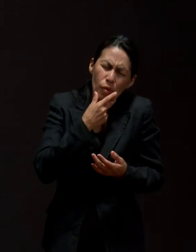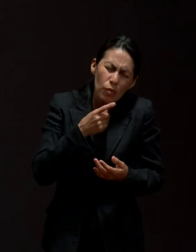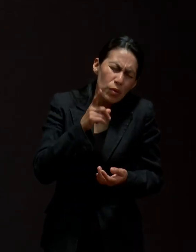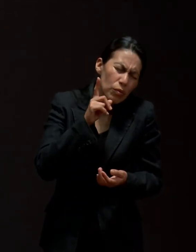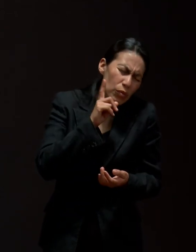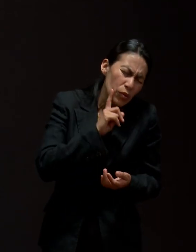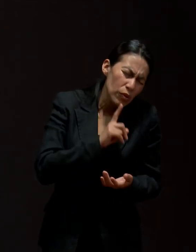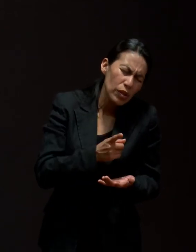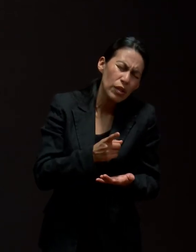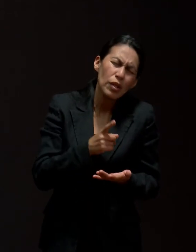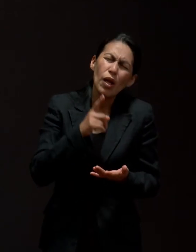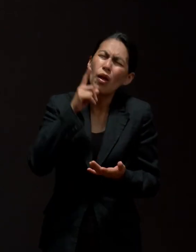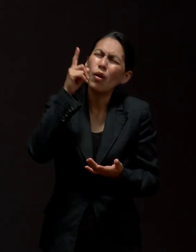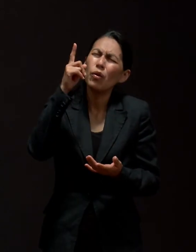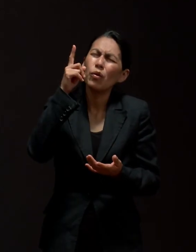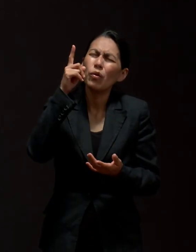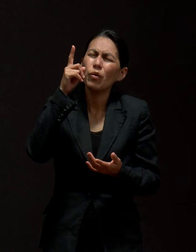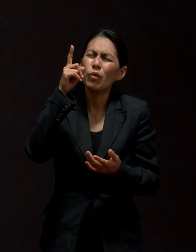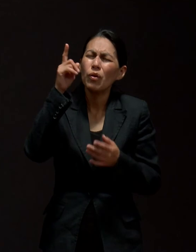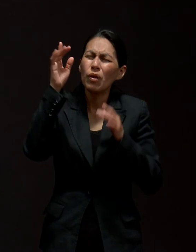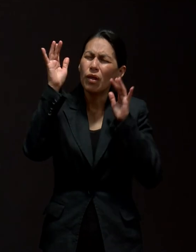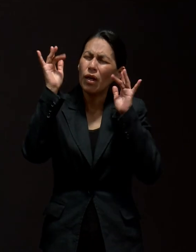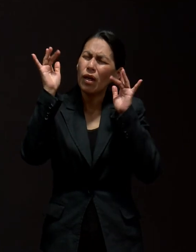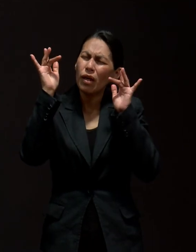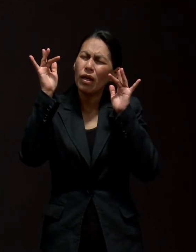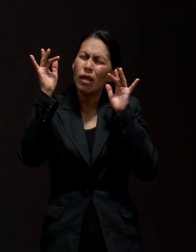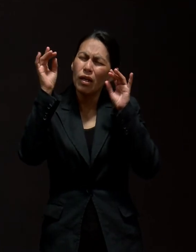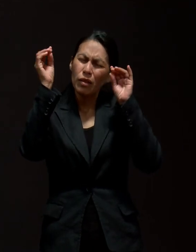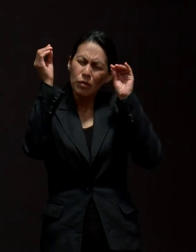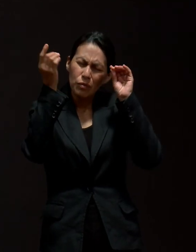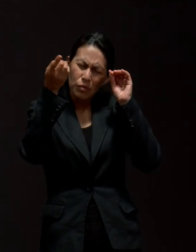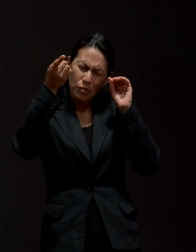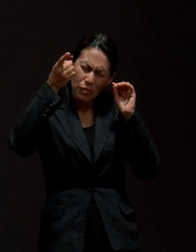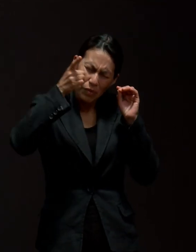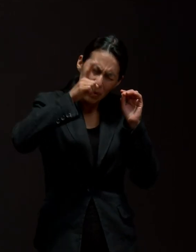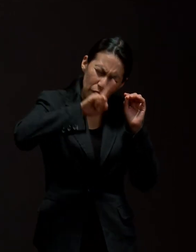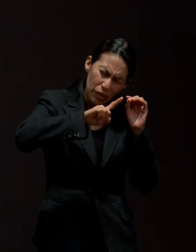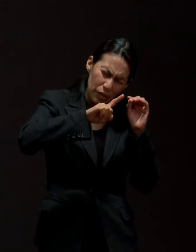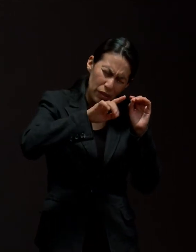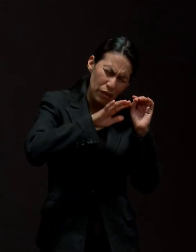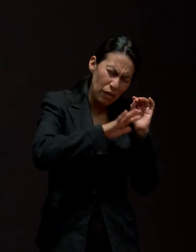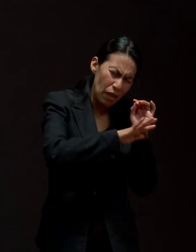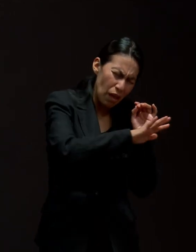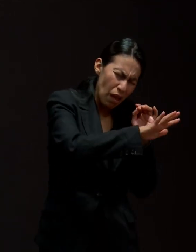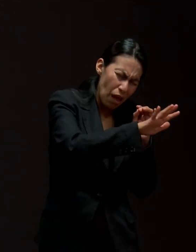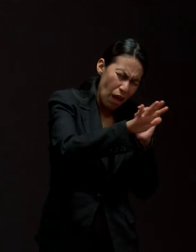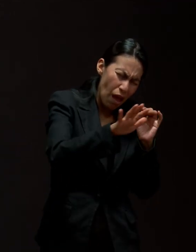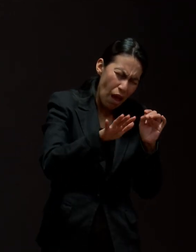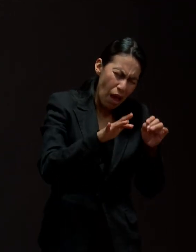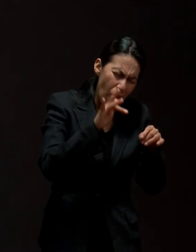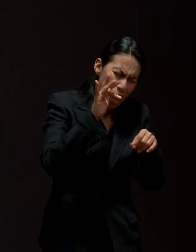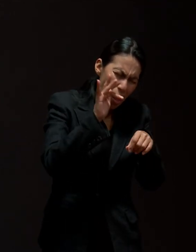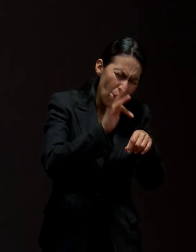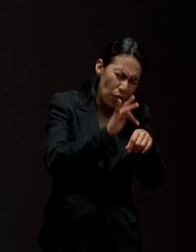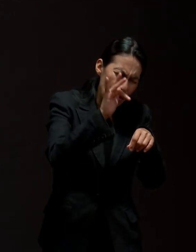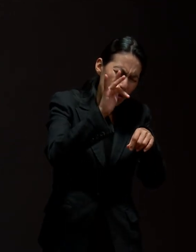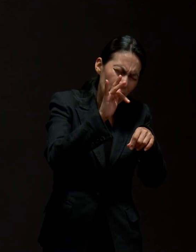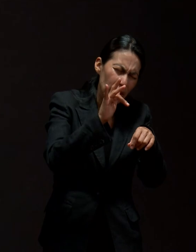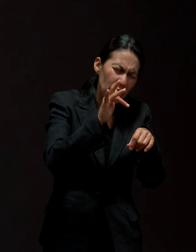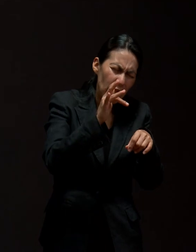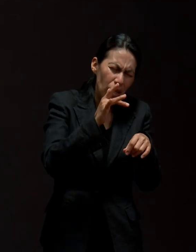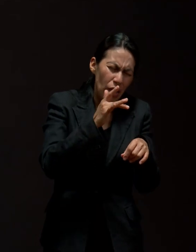vengas, envíes tu ángel, Señor, para que toque sus cuerpos,